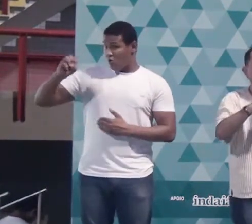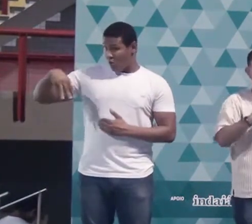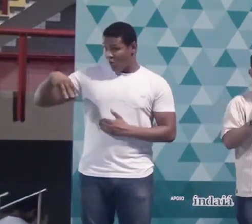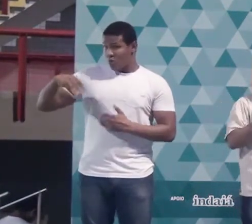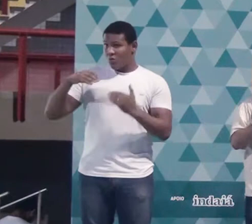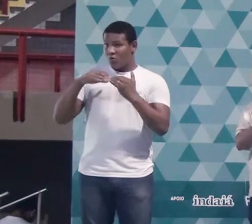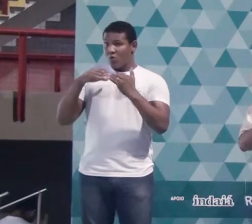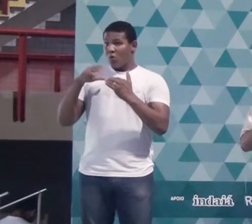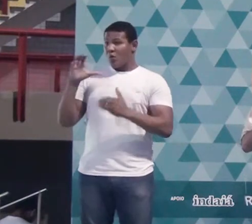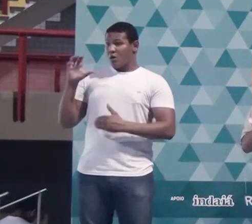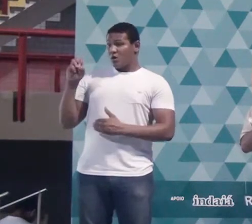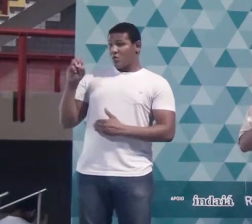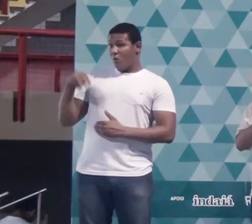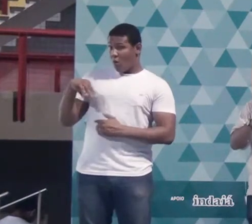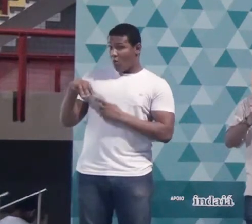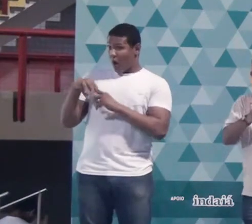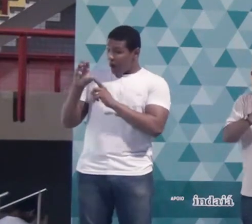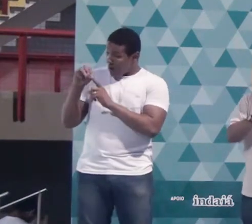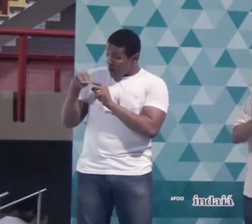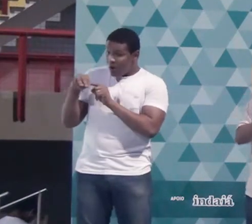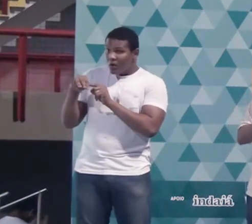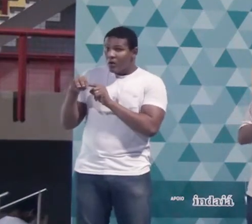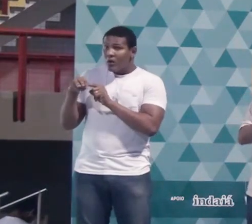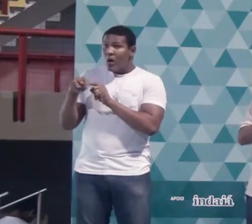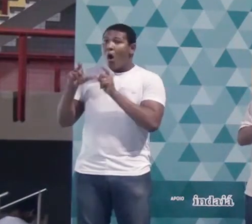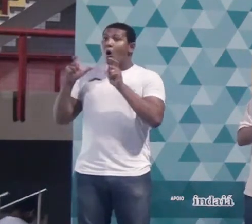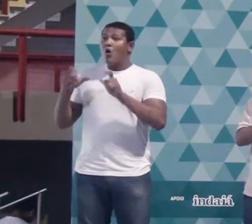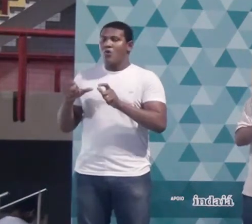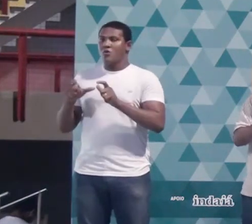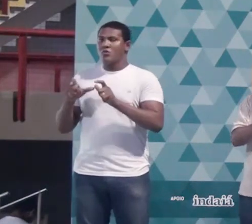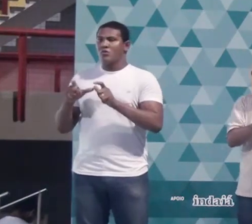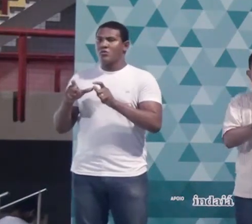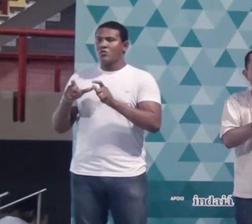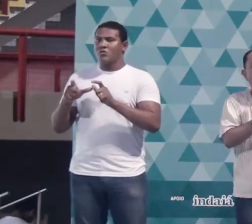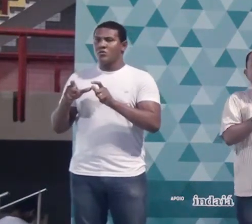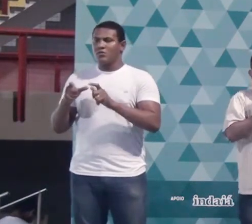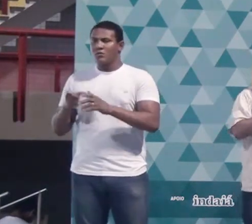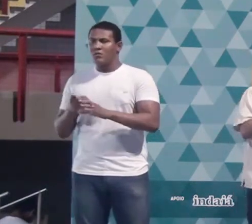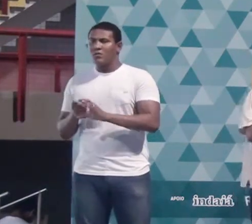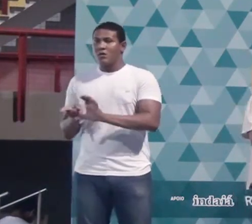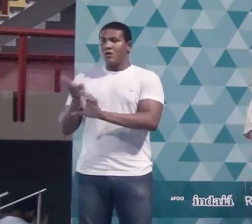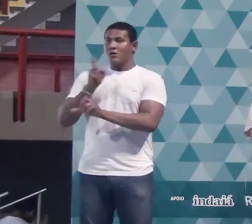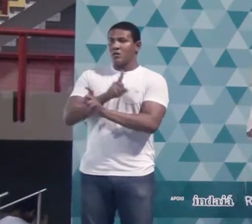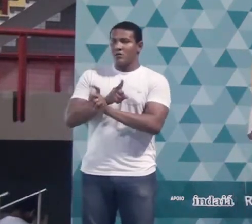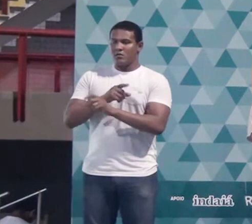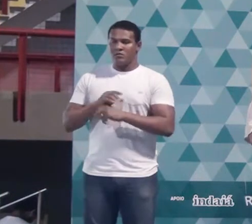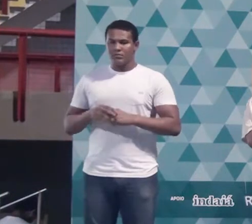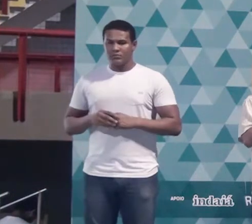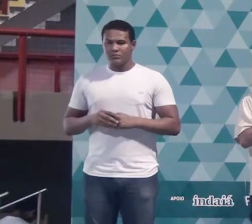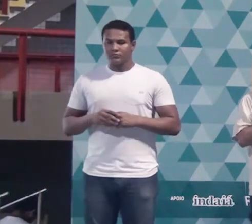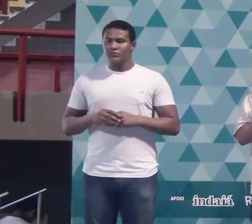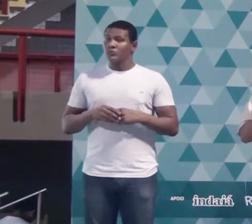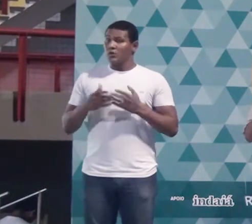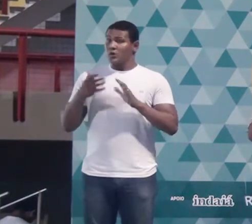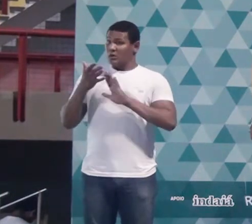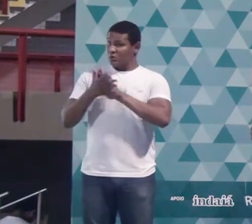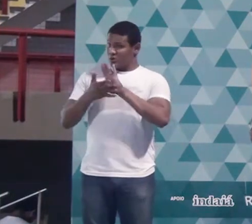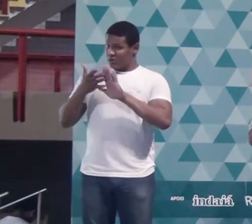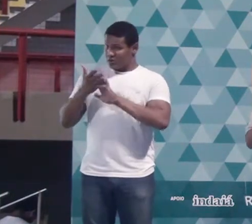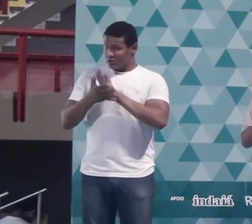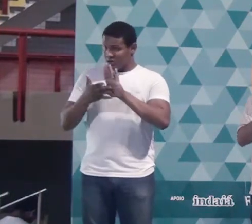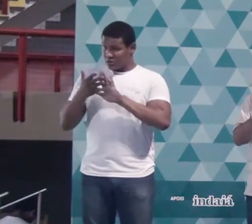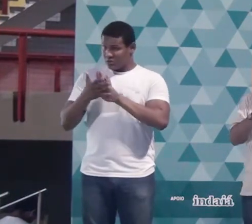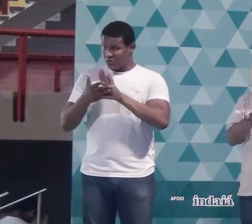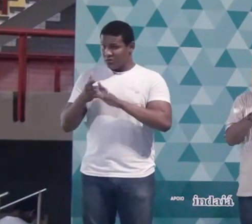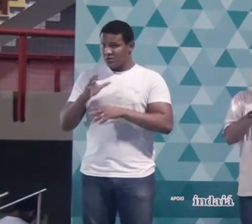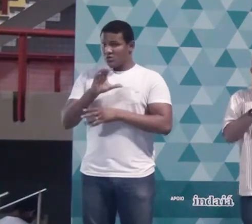para onde é que vai essa preposição? Para antes do pronome cujo. Olha como é que fica. O texto com